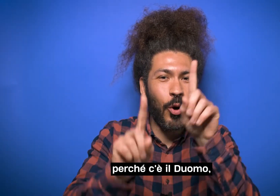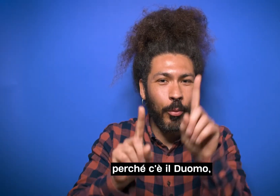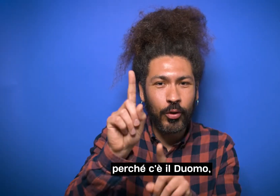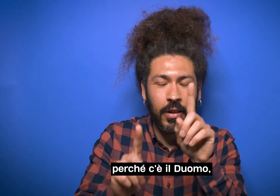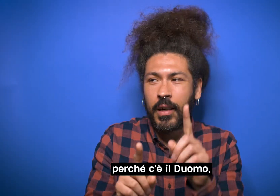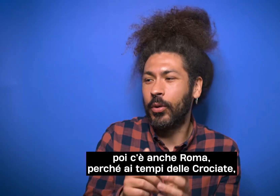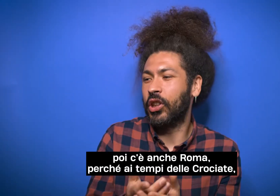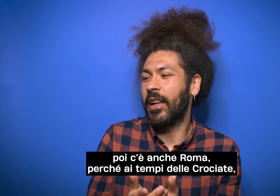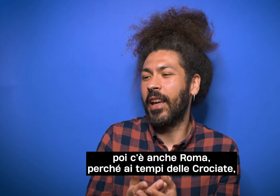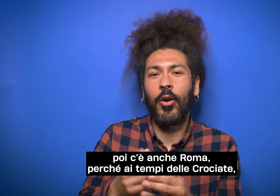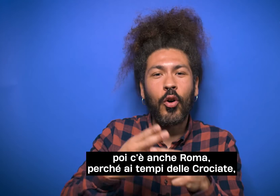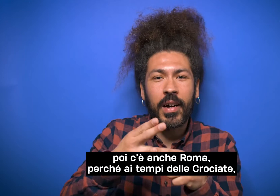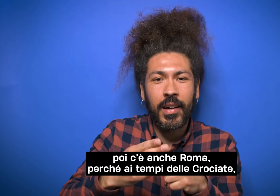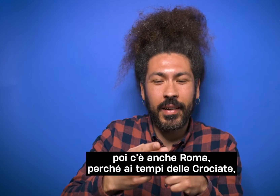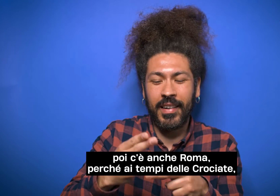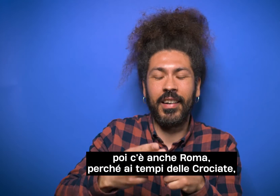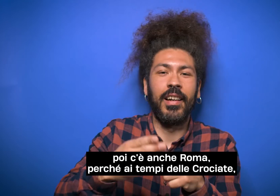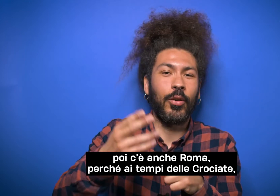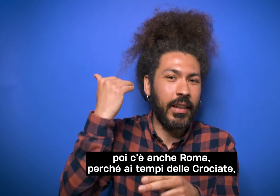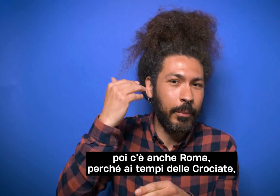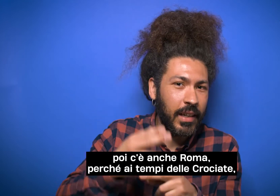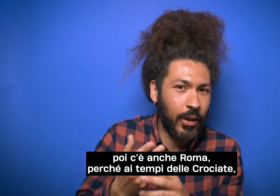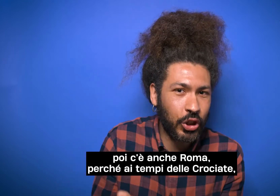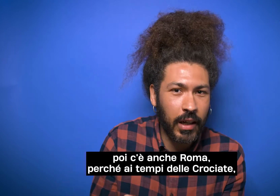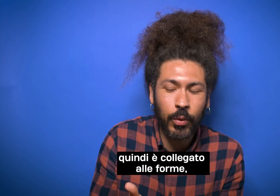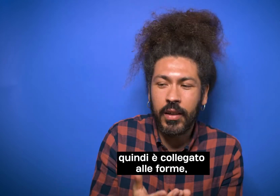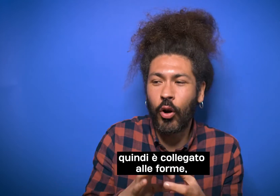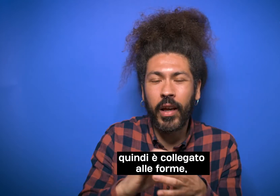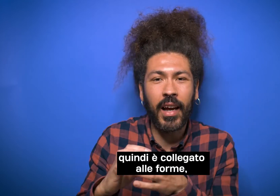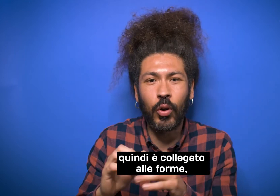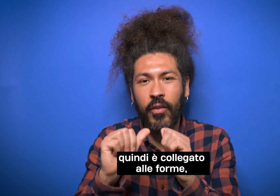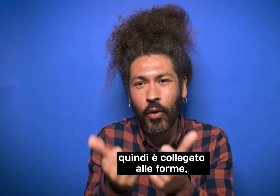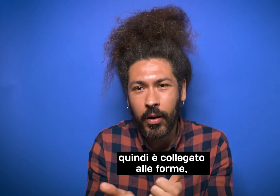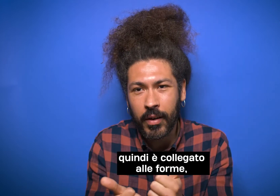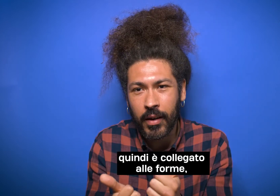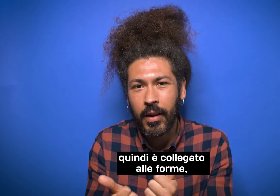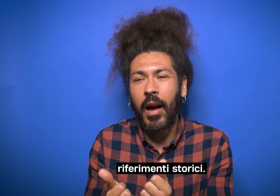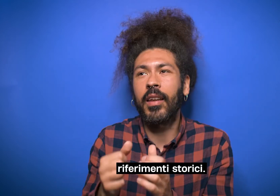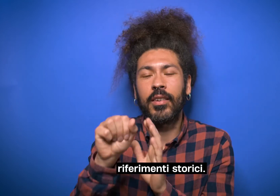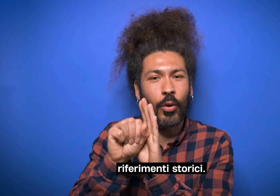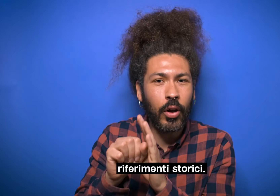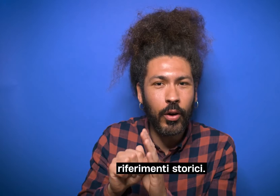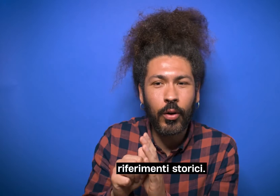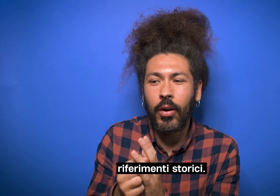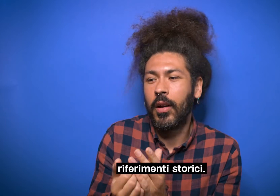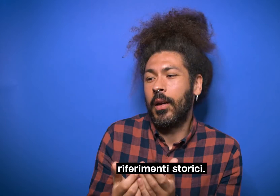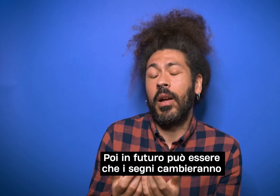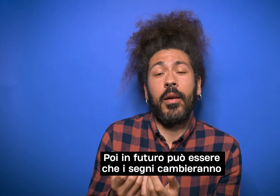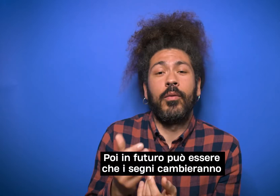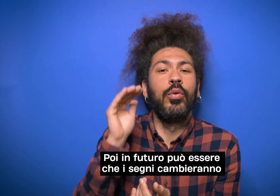Duomo, poi c'è anche Roma perché ai tempi delle crociate, quindi è collegato alle forme, anche storico. Beh, un futuro